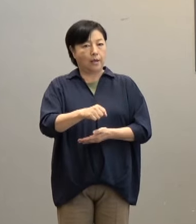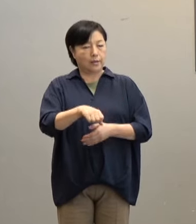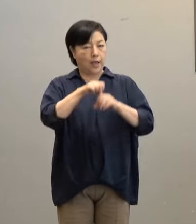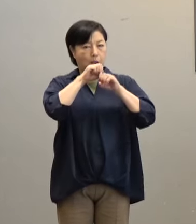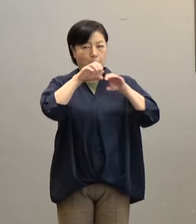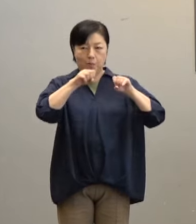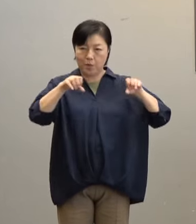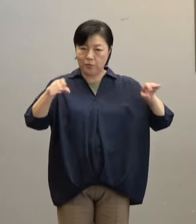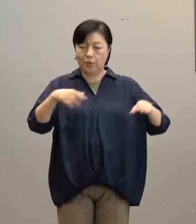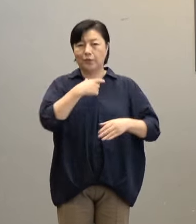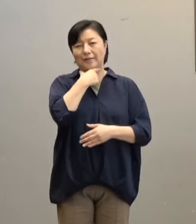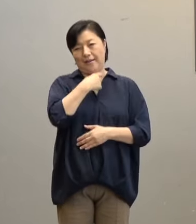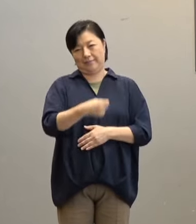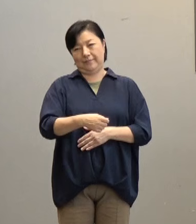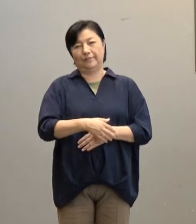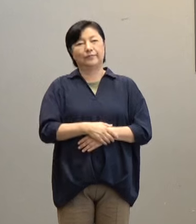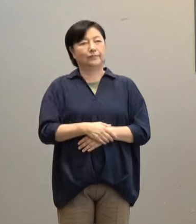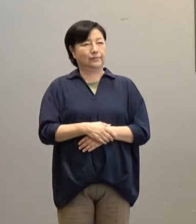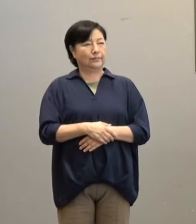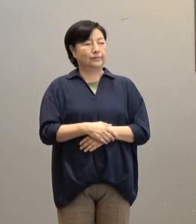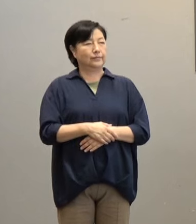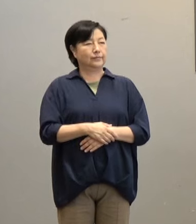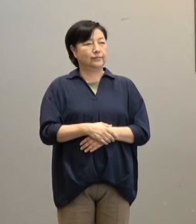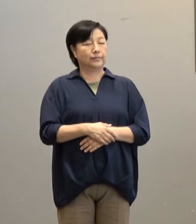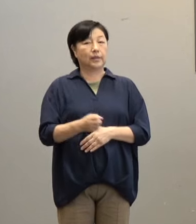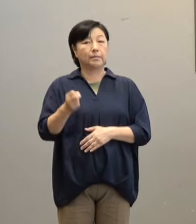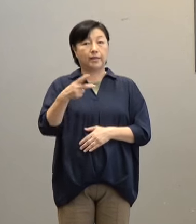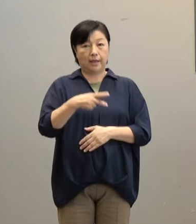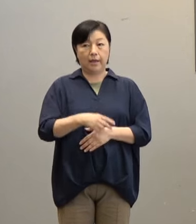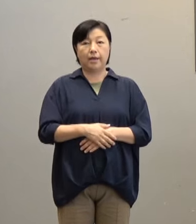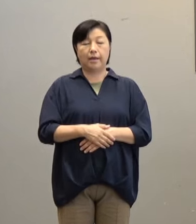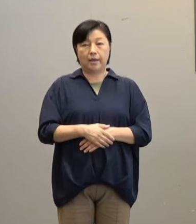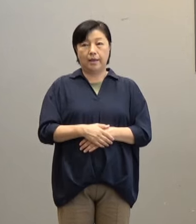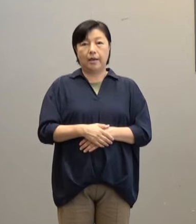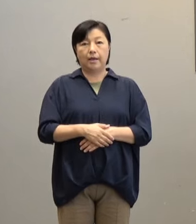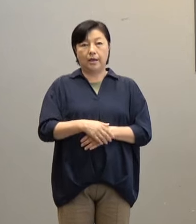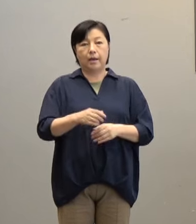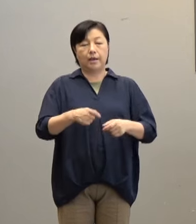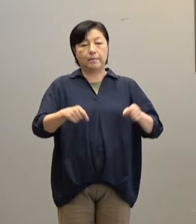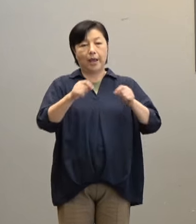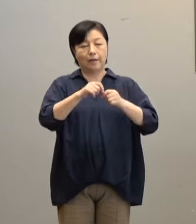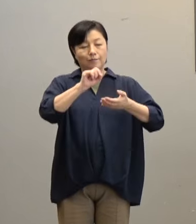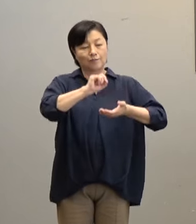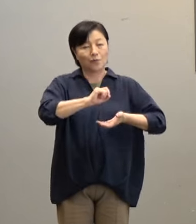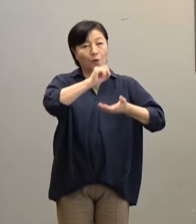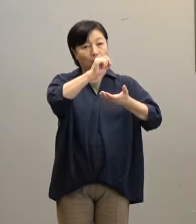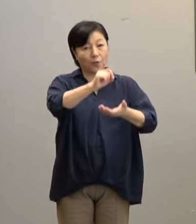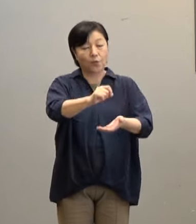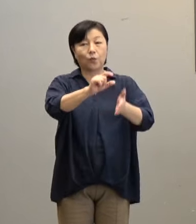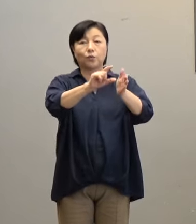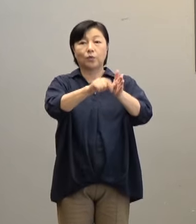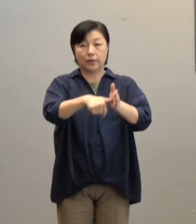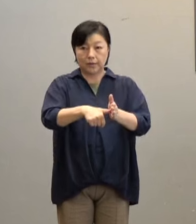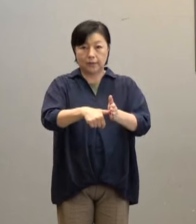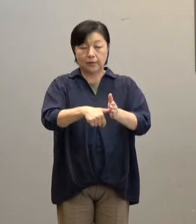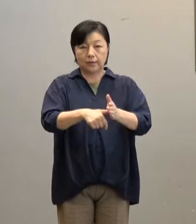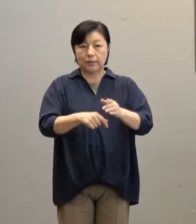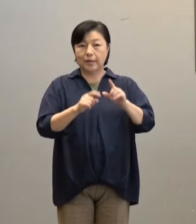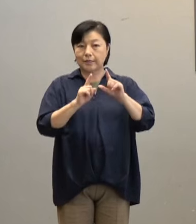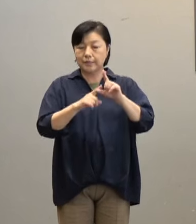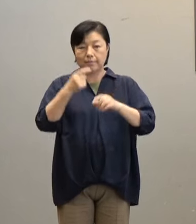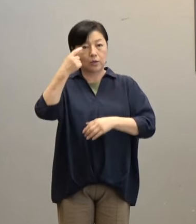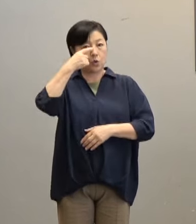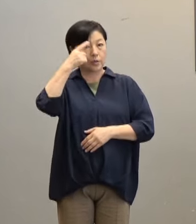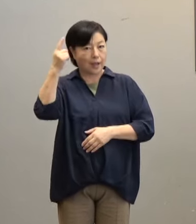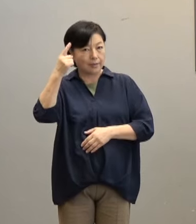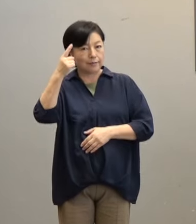していきたいというふうに思っています。それからまた贈答等のですね、際にですね、より千葉の梨ということ